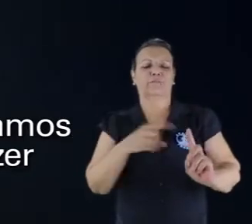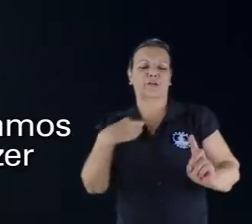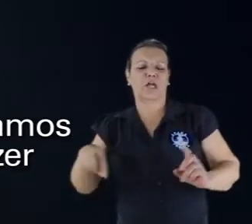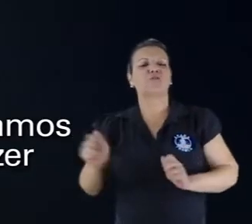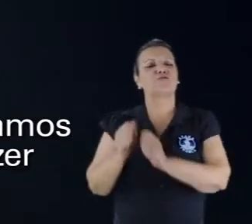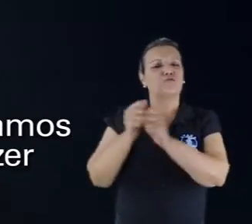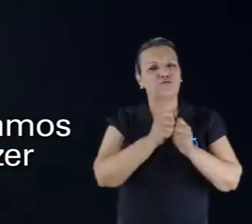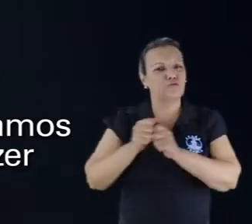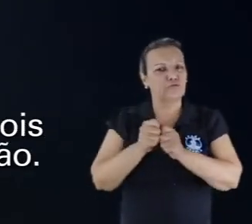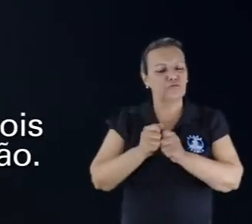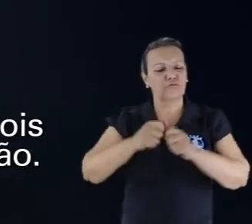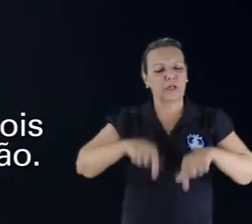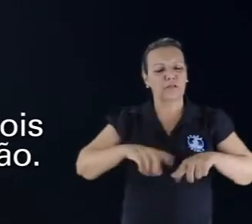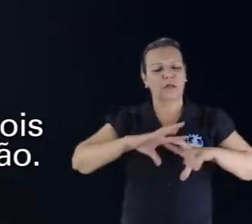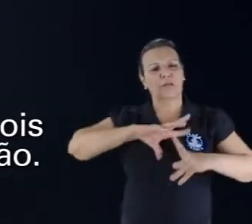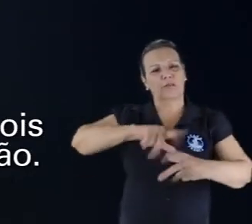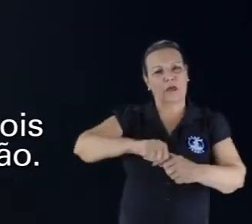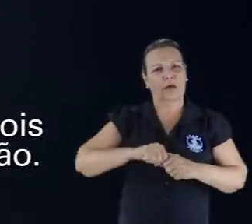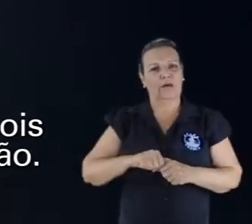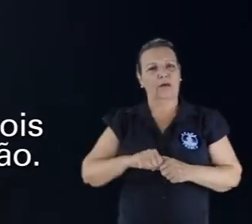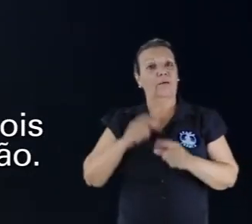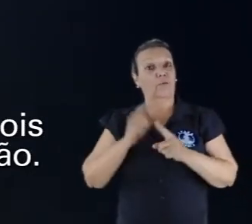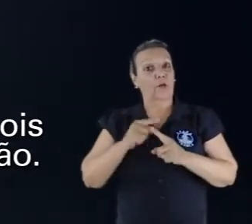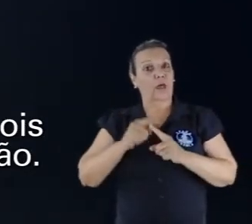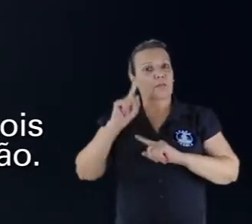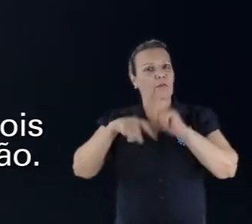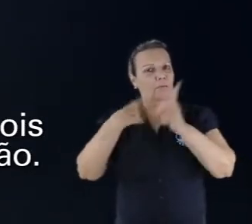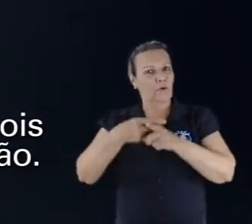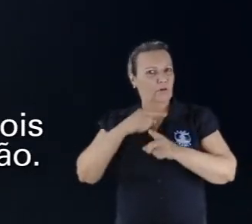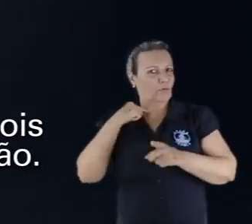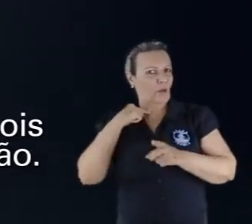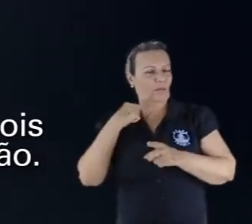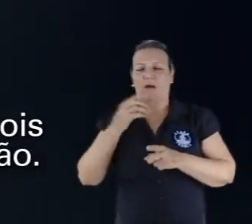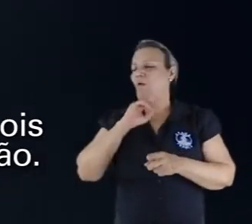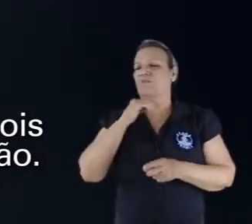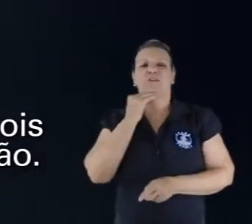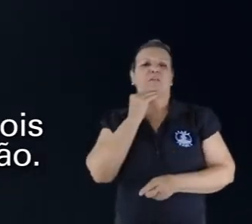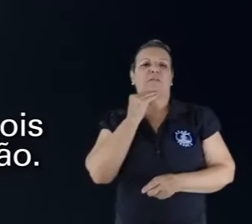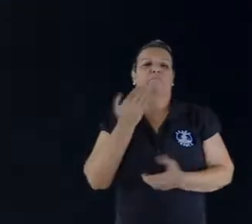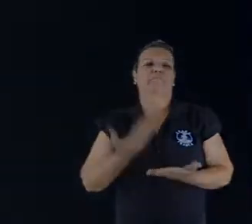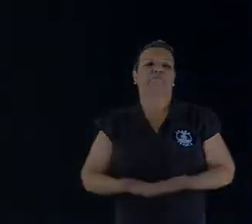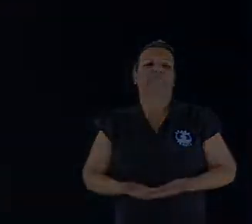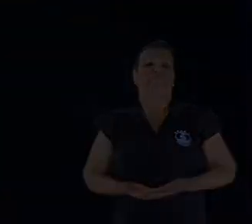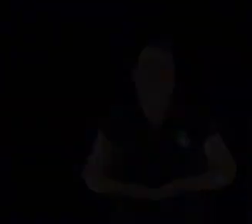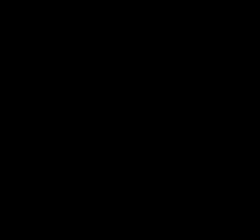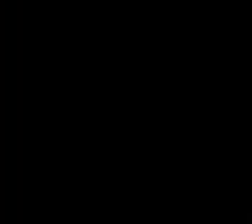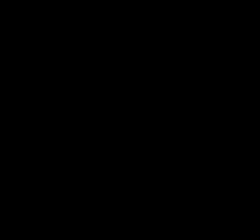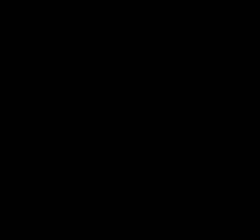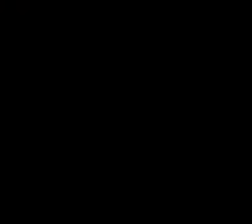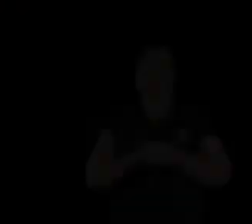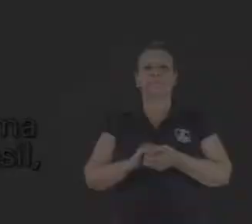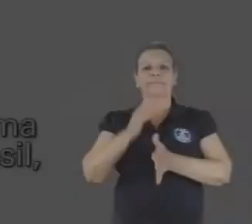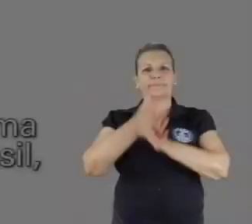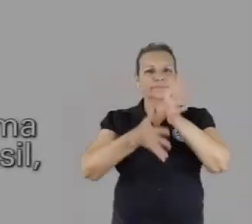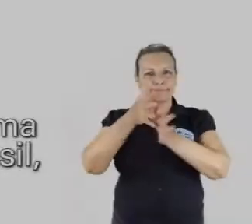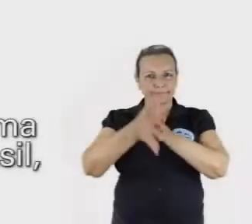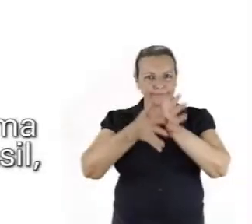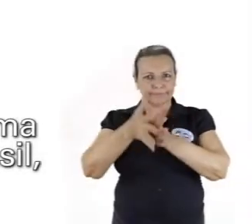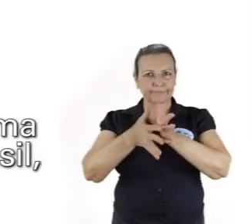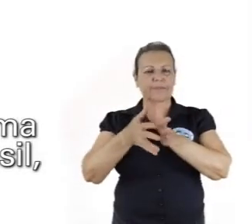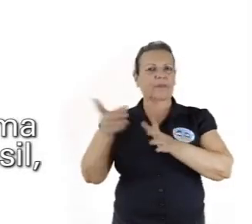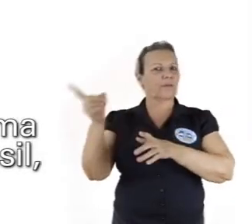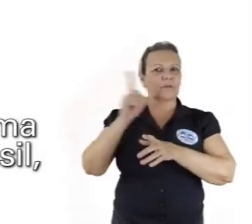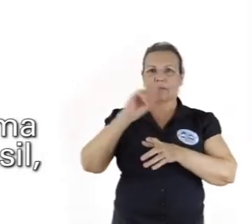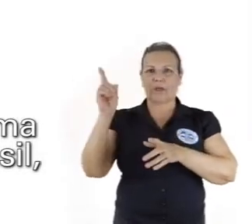estamos aí para ver o que a gente pode fazer nessa terra, porque depois que for daqui não adianta mais não. Sem que a língua